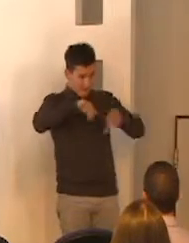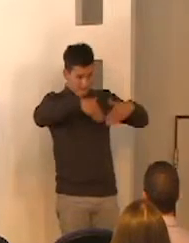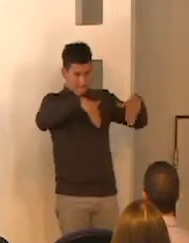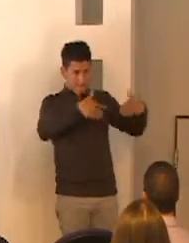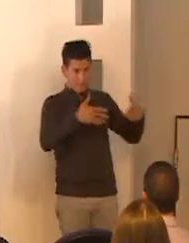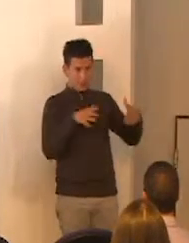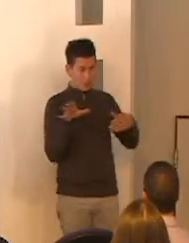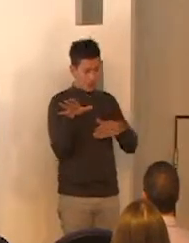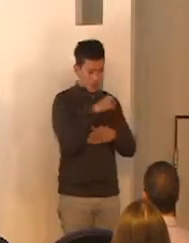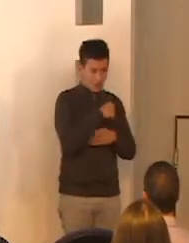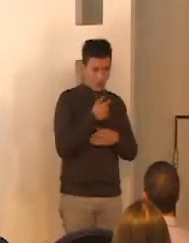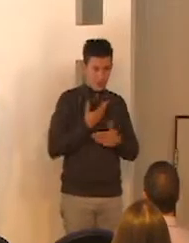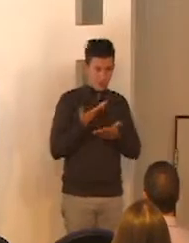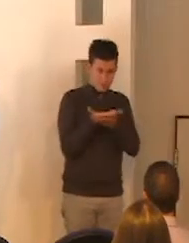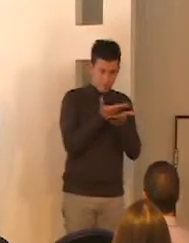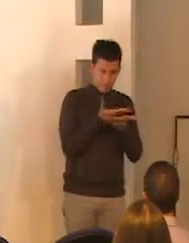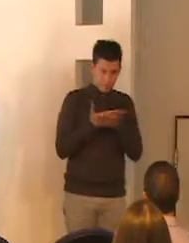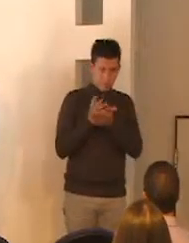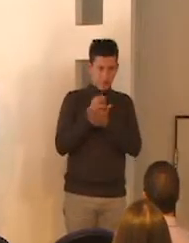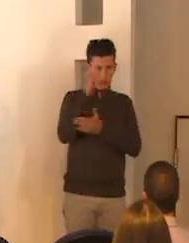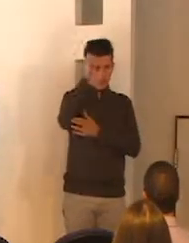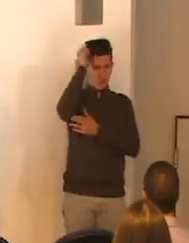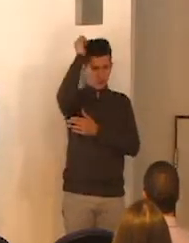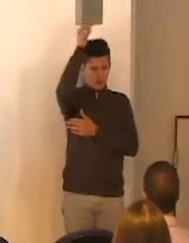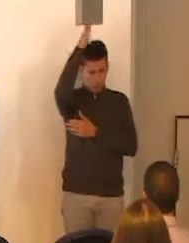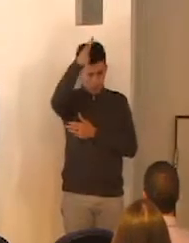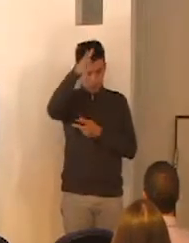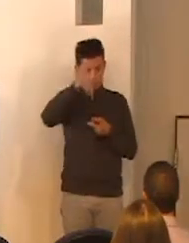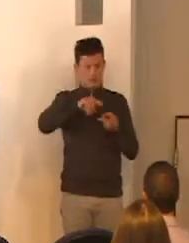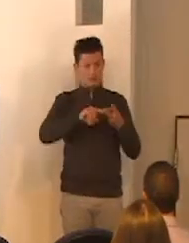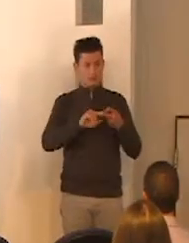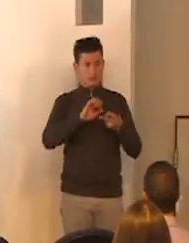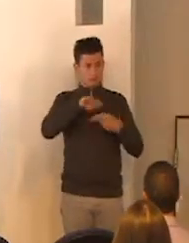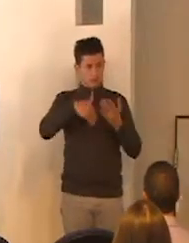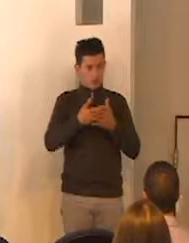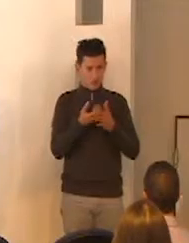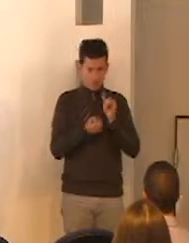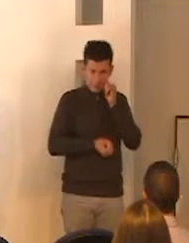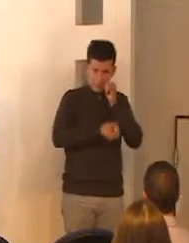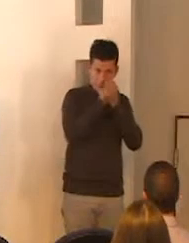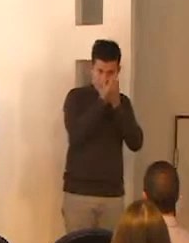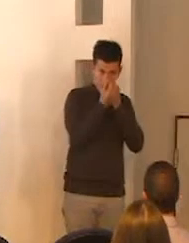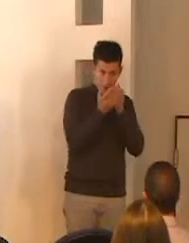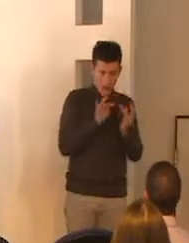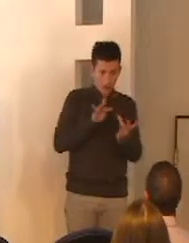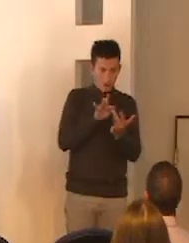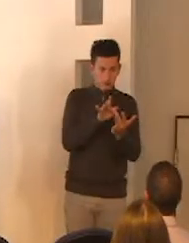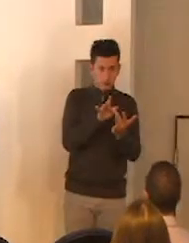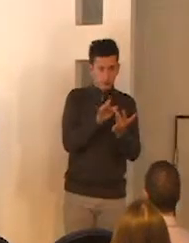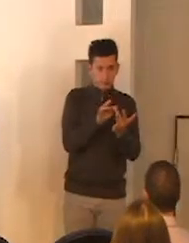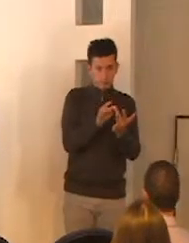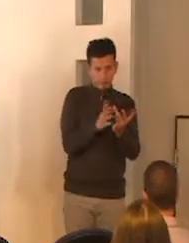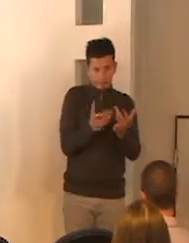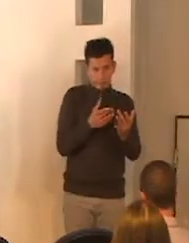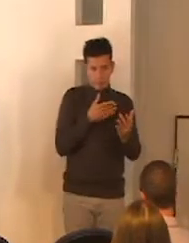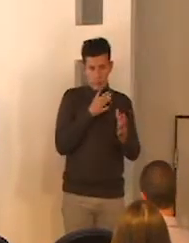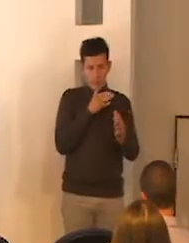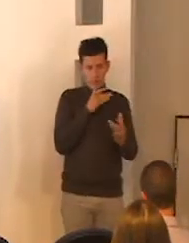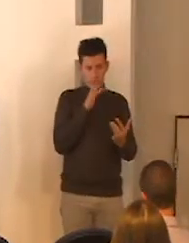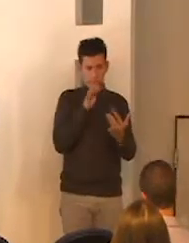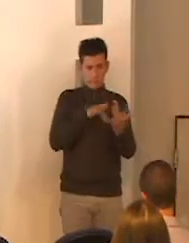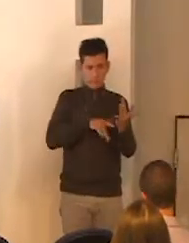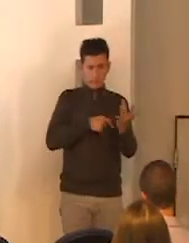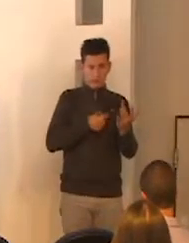apuestas didácticas que nosotros tenemos, pues no van a funcionar si yo no logro ni